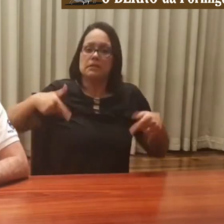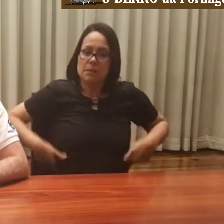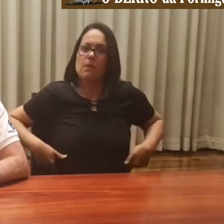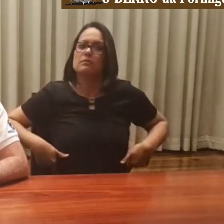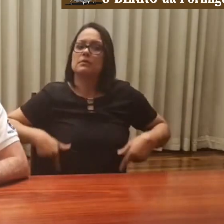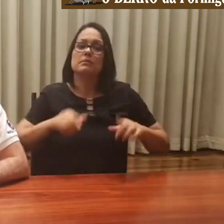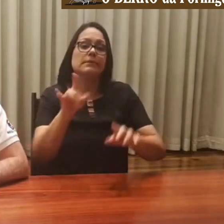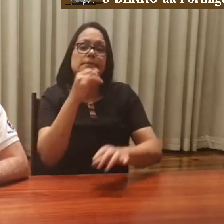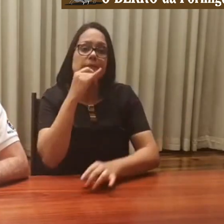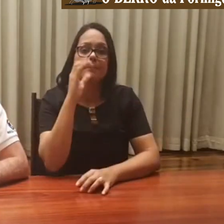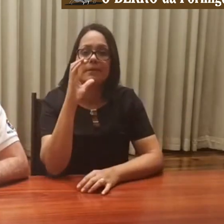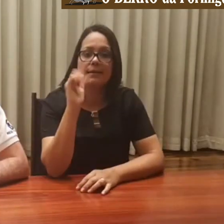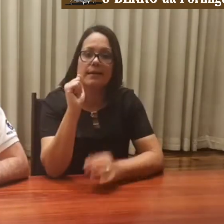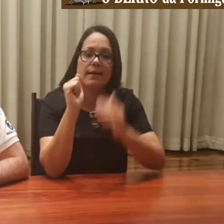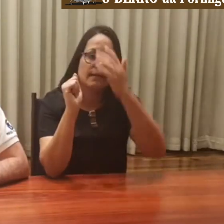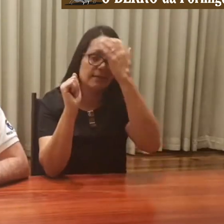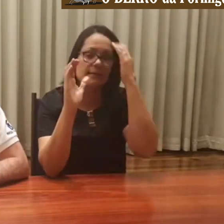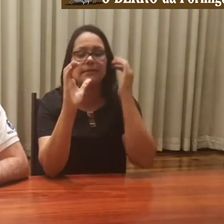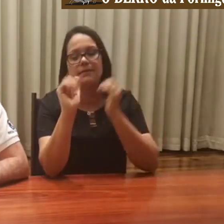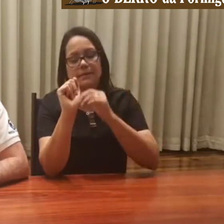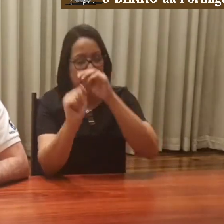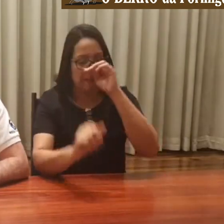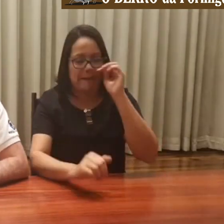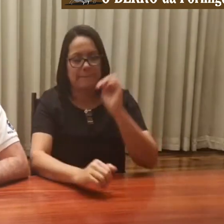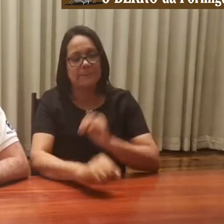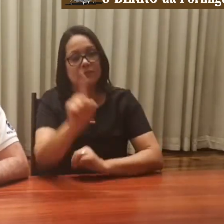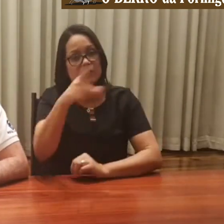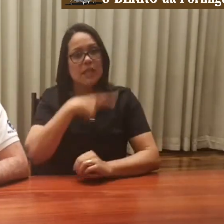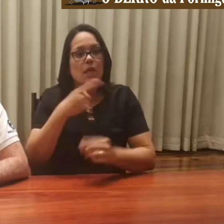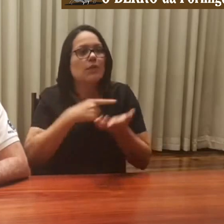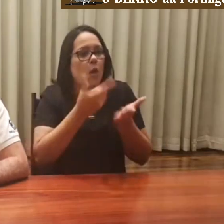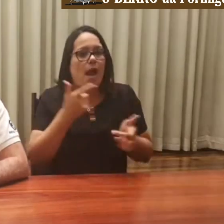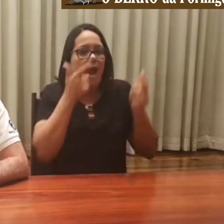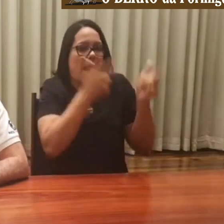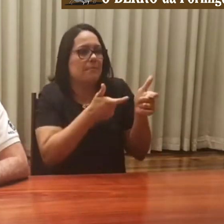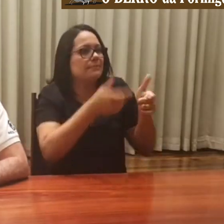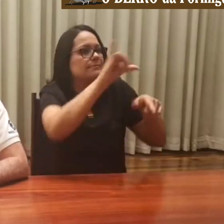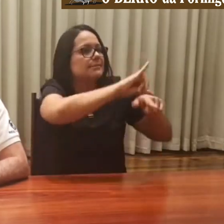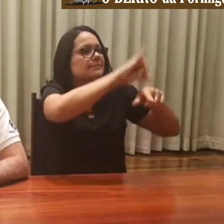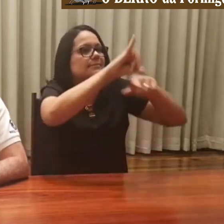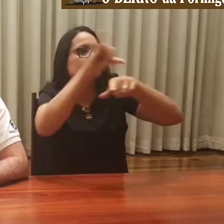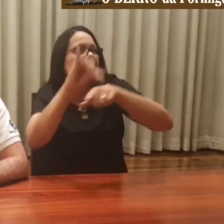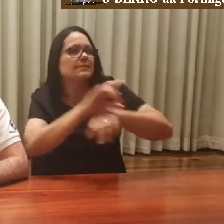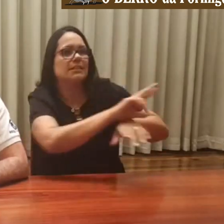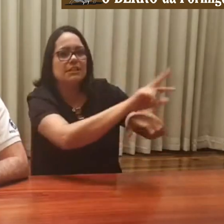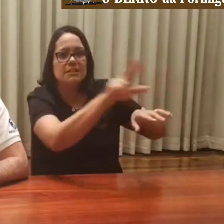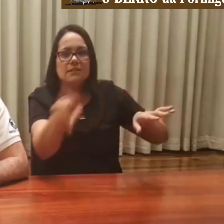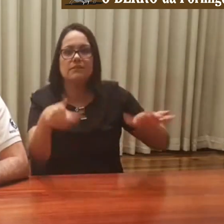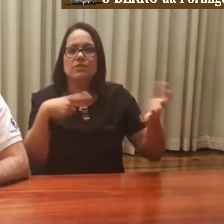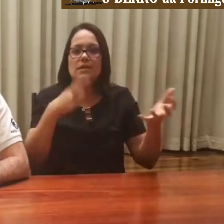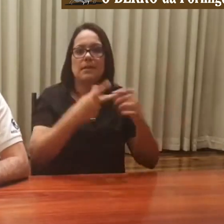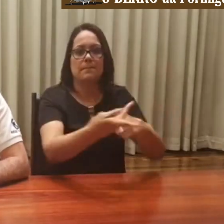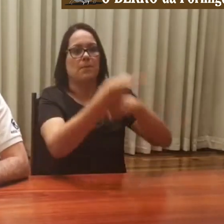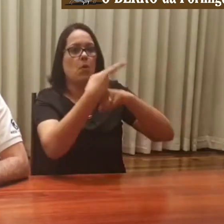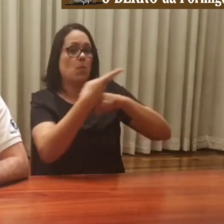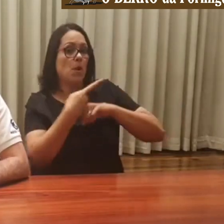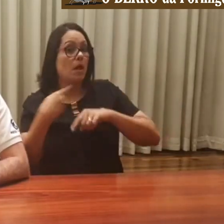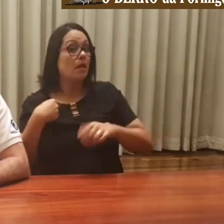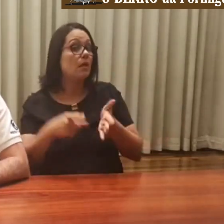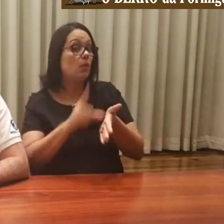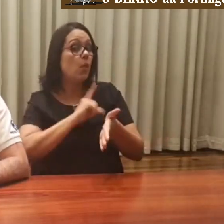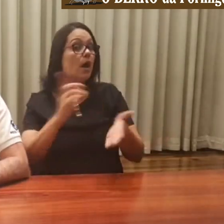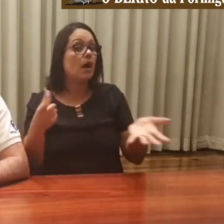pessoal CAC, você que é colecionador e atirador, que tanto fizeram lobby em cima de mim quando era